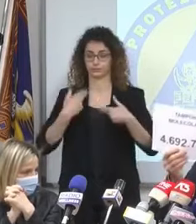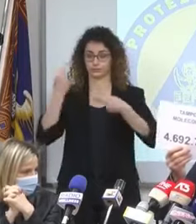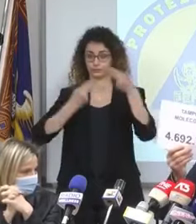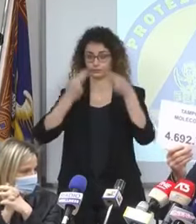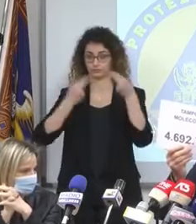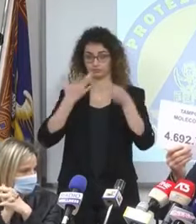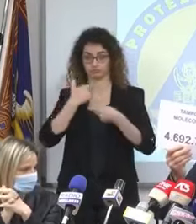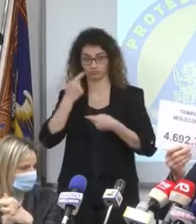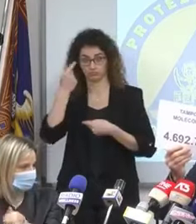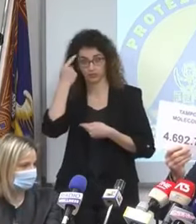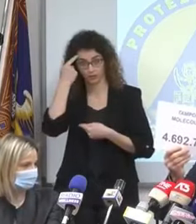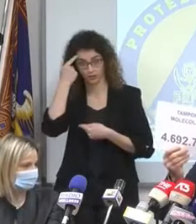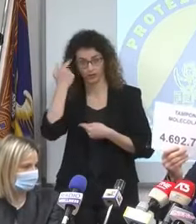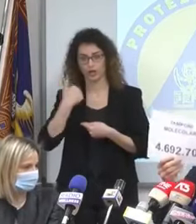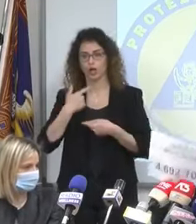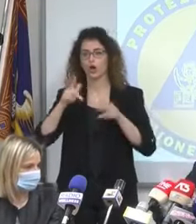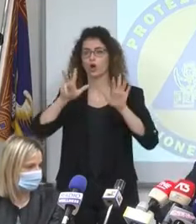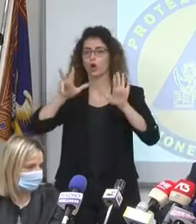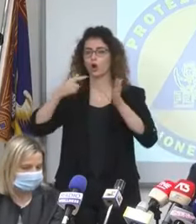Totale, se vi interessa, sono